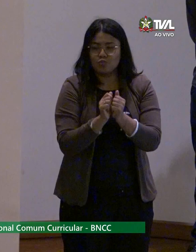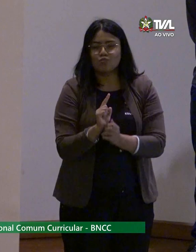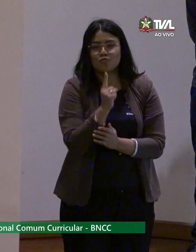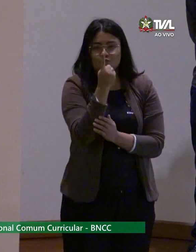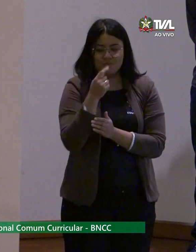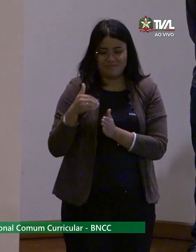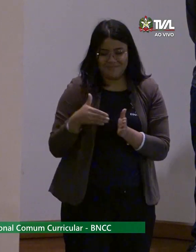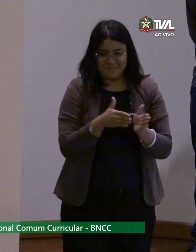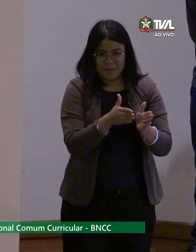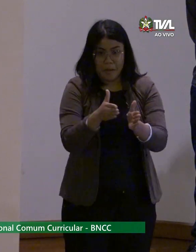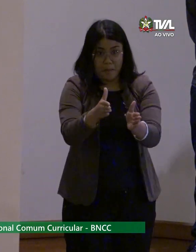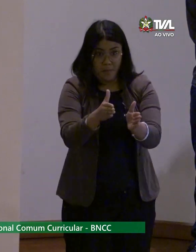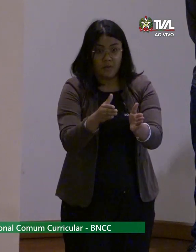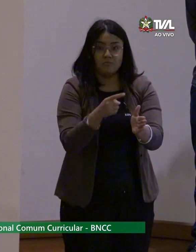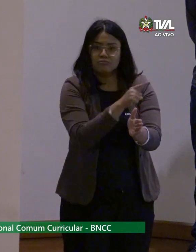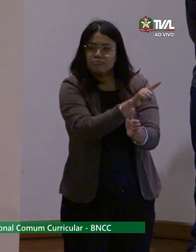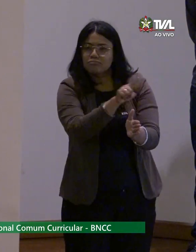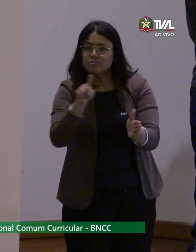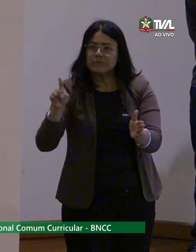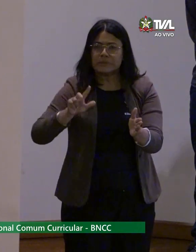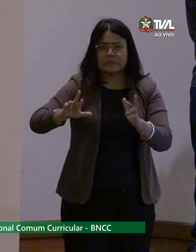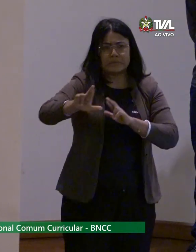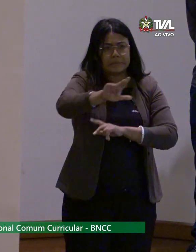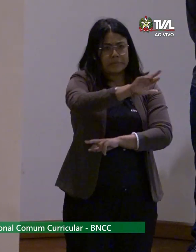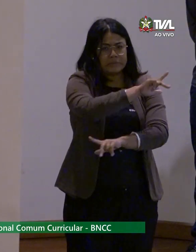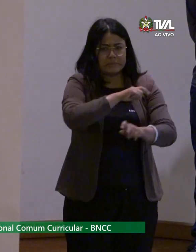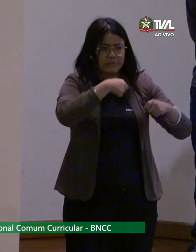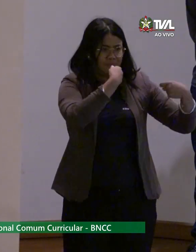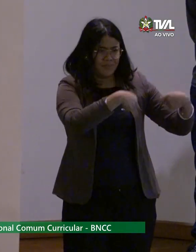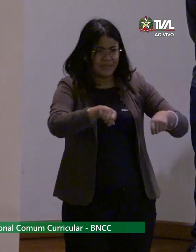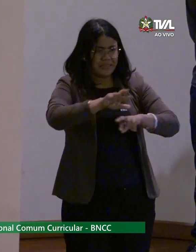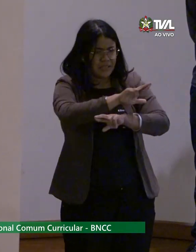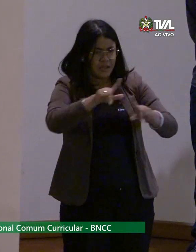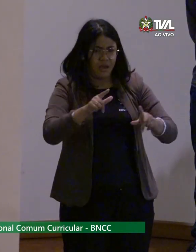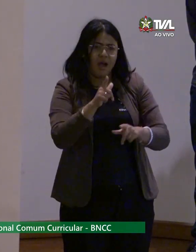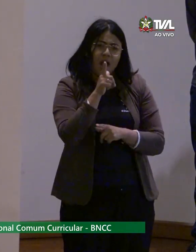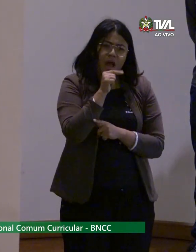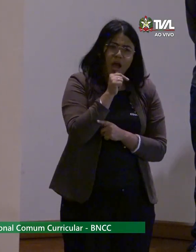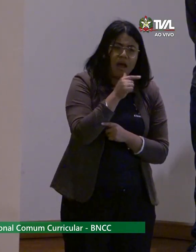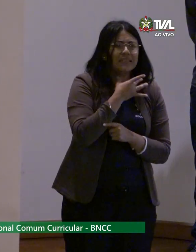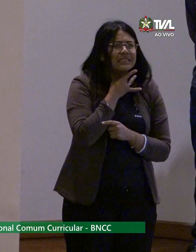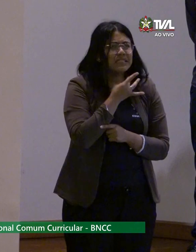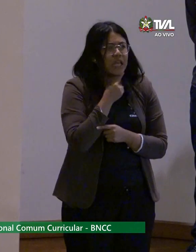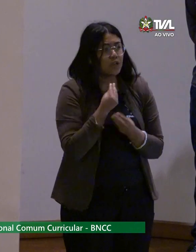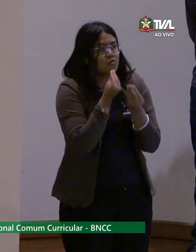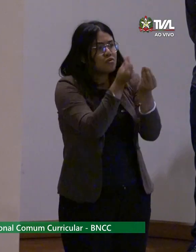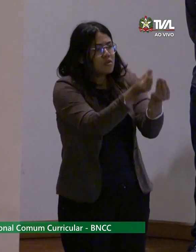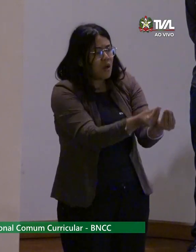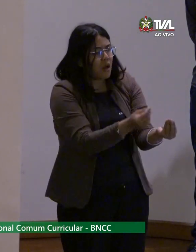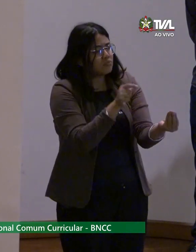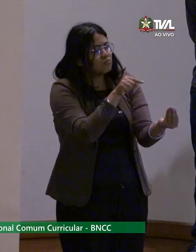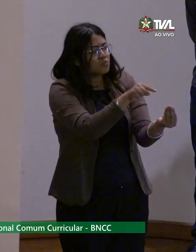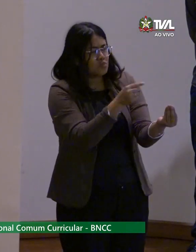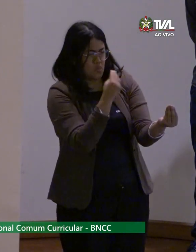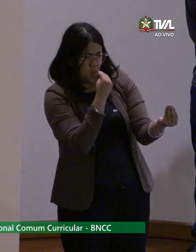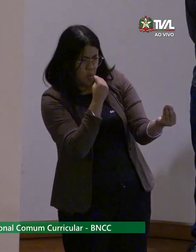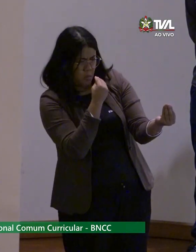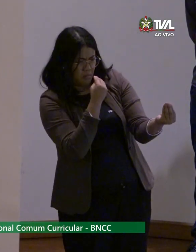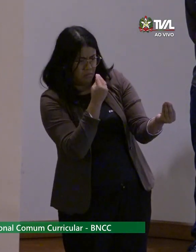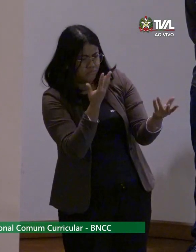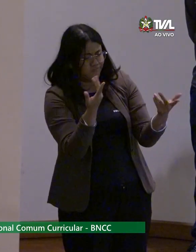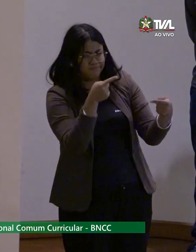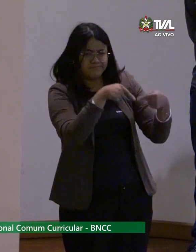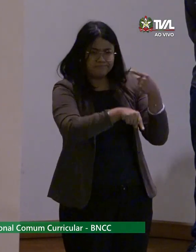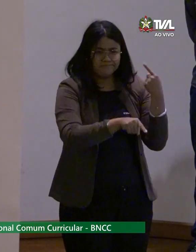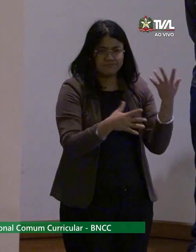Caminho necessidades distintas dar água a quem tem fome e a Quem tem sede da comida